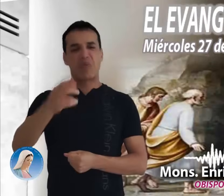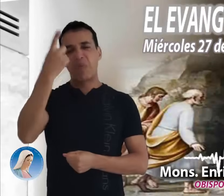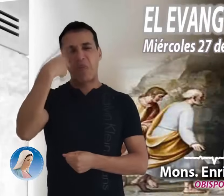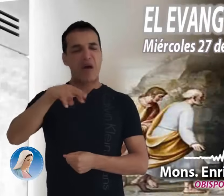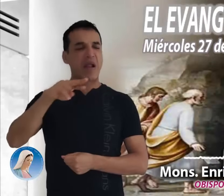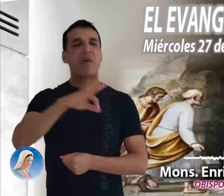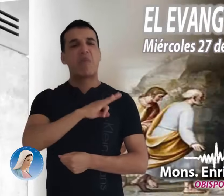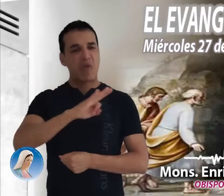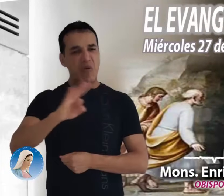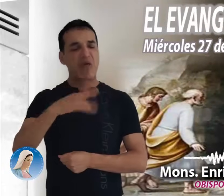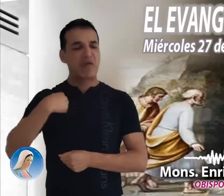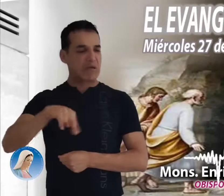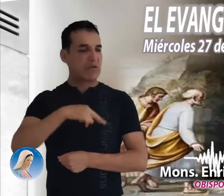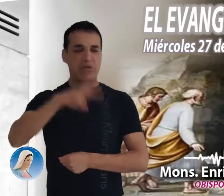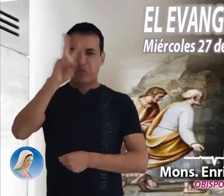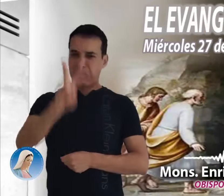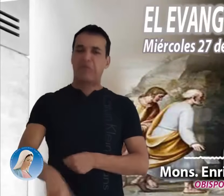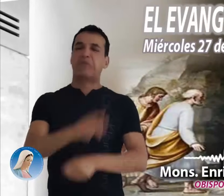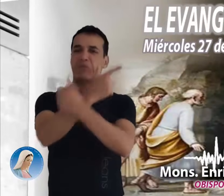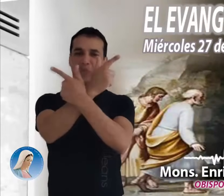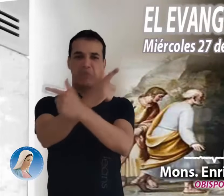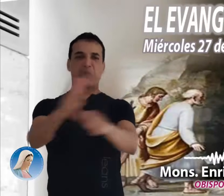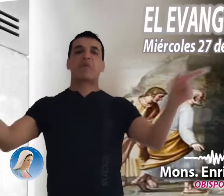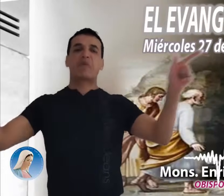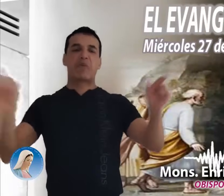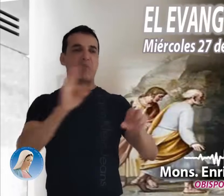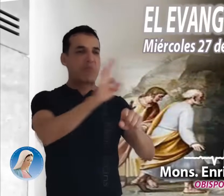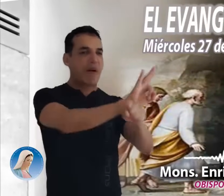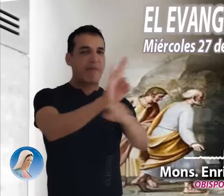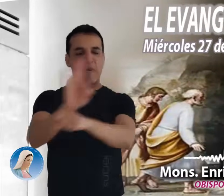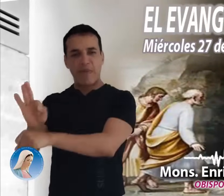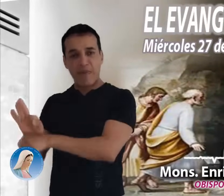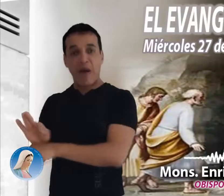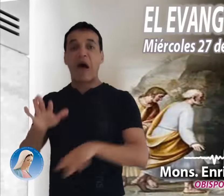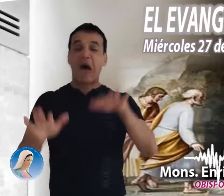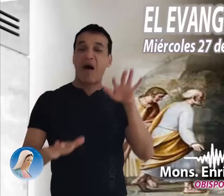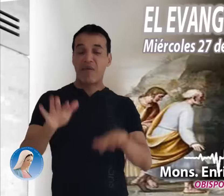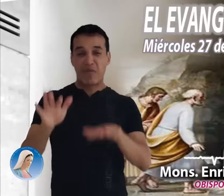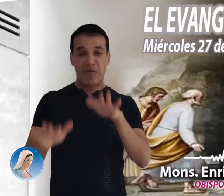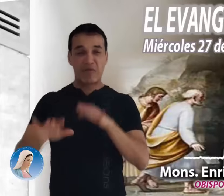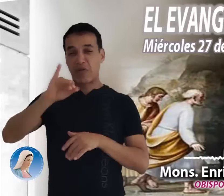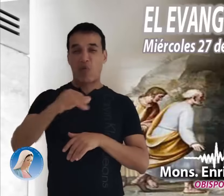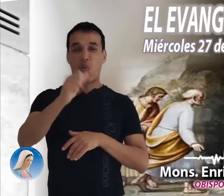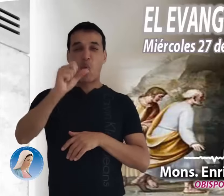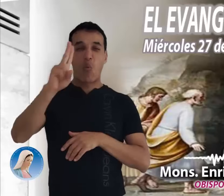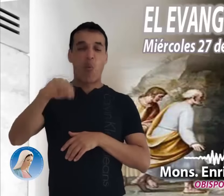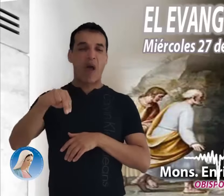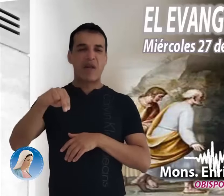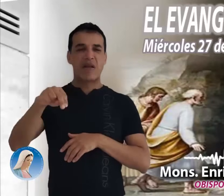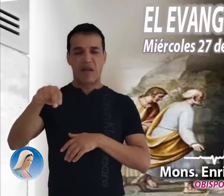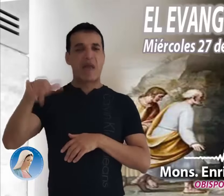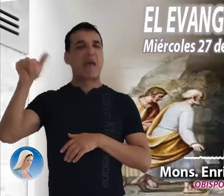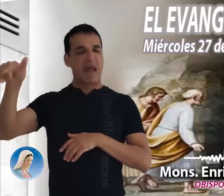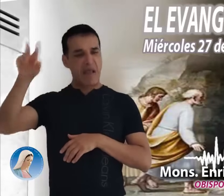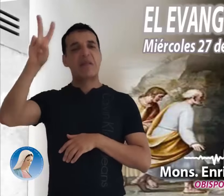la verdadera salvación y liberación. A veces se ha querido presentar a Juan de una profundidad